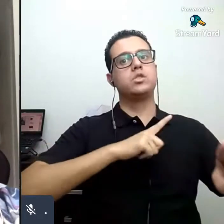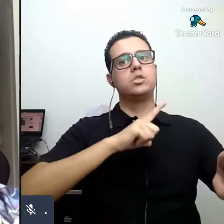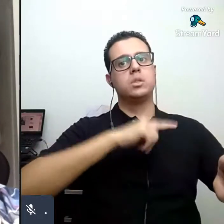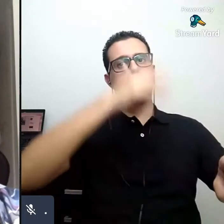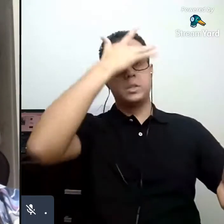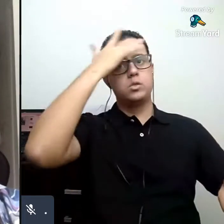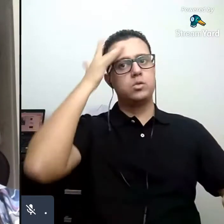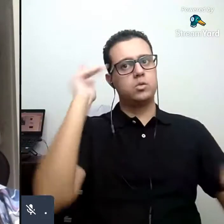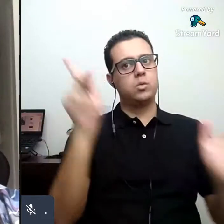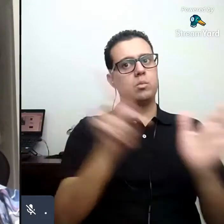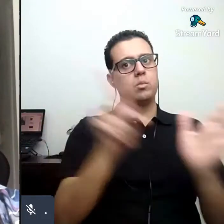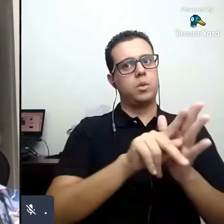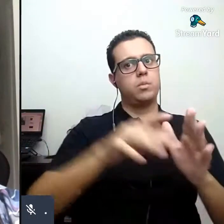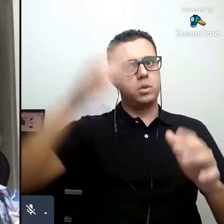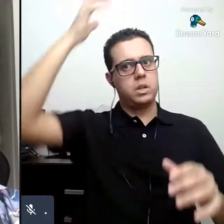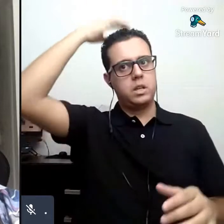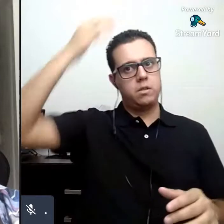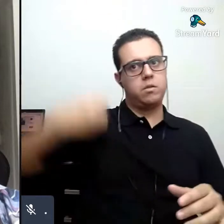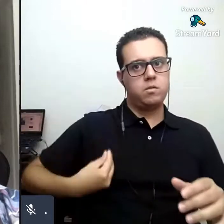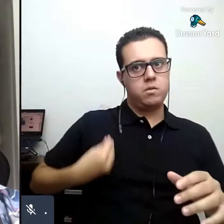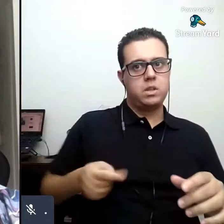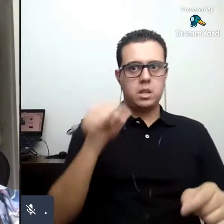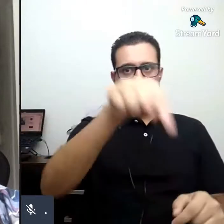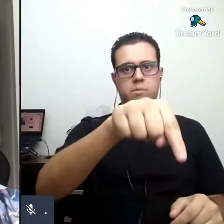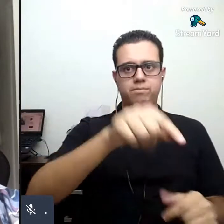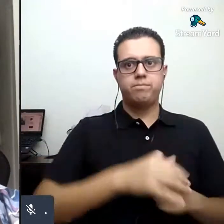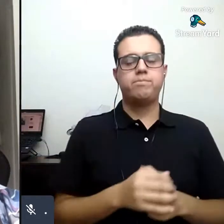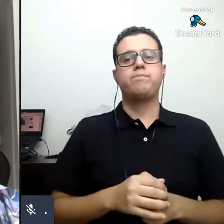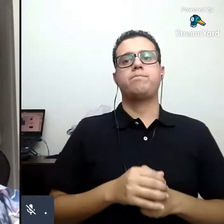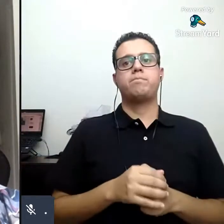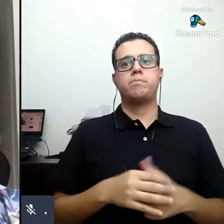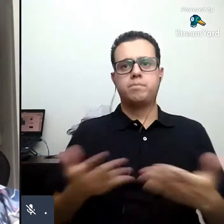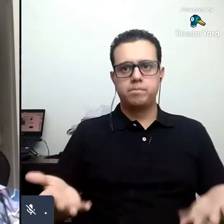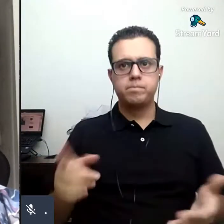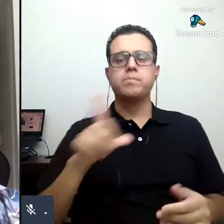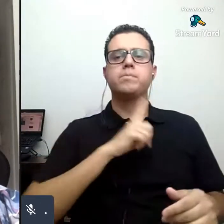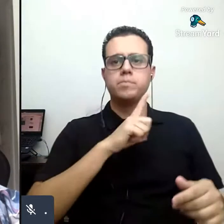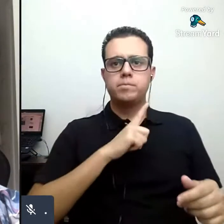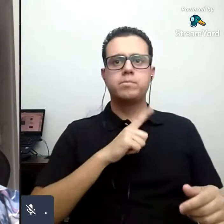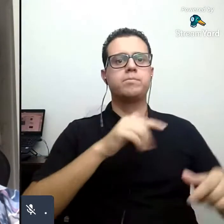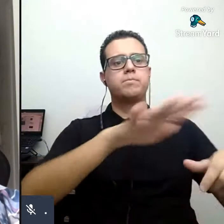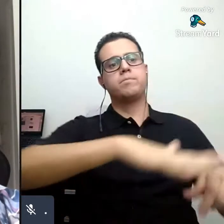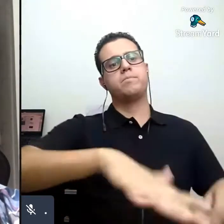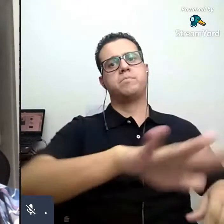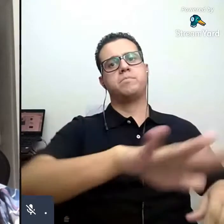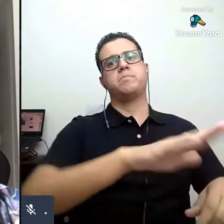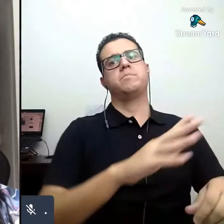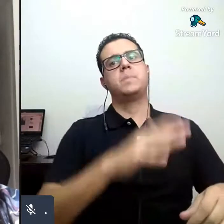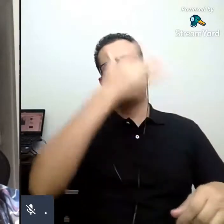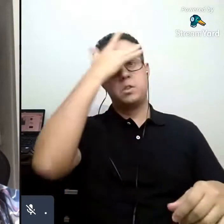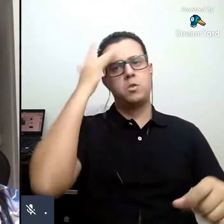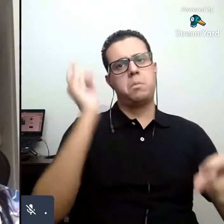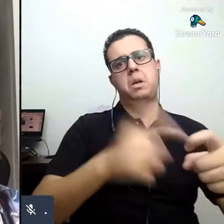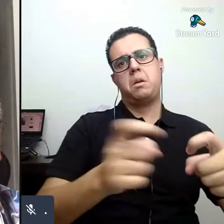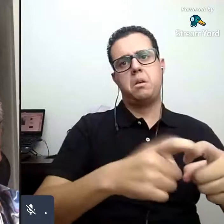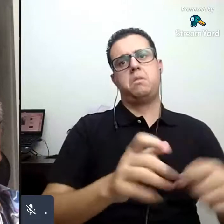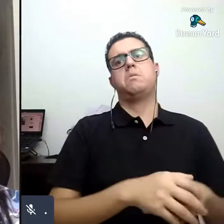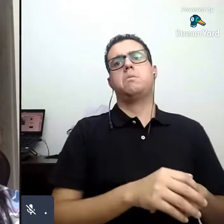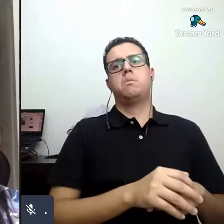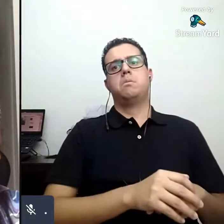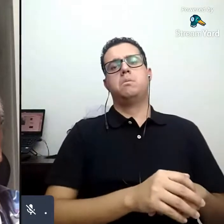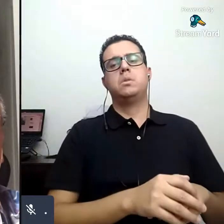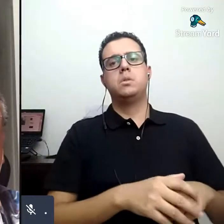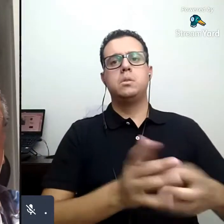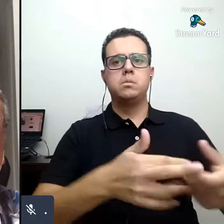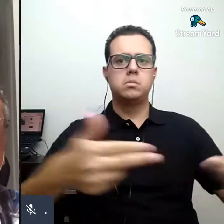Com certeza este homem naquele local tinha curandeiros, médicos, ele por ser da